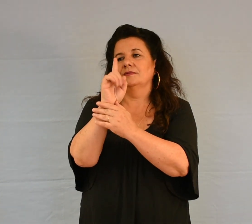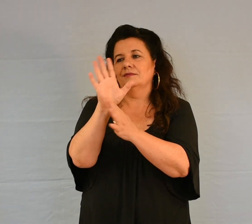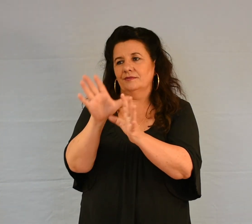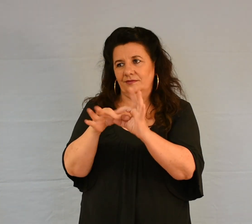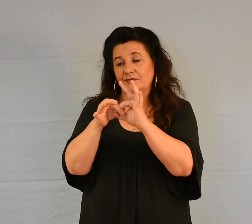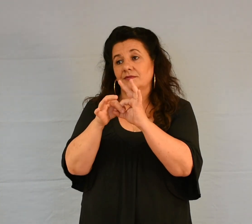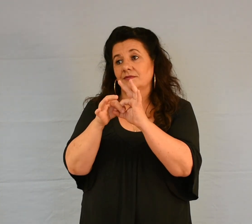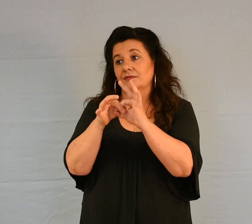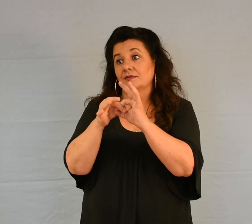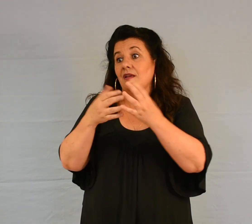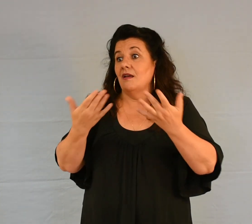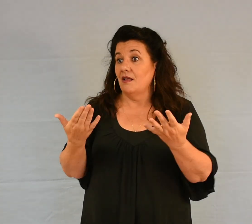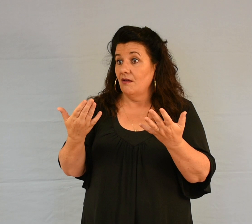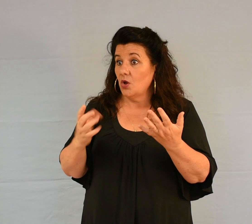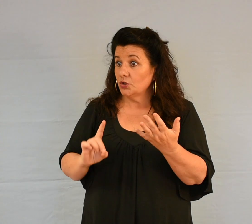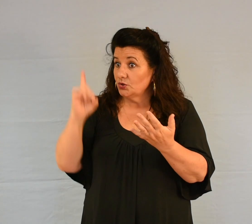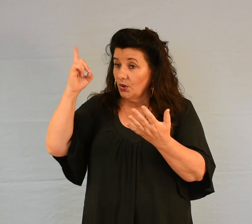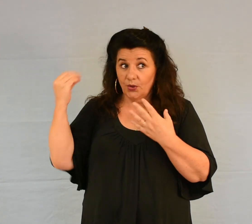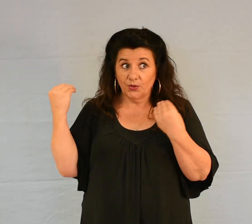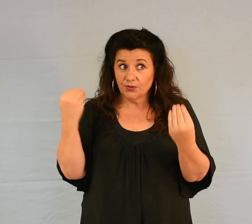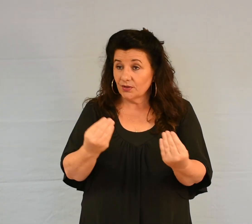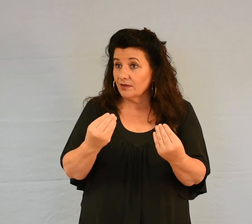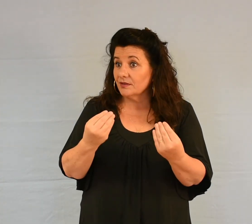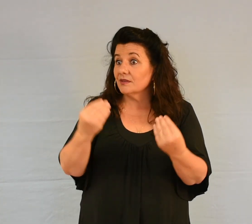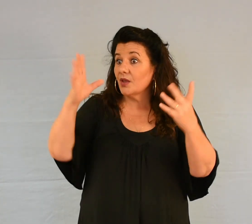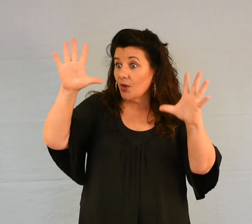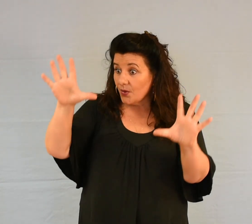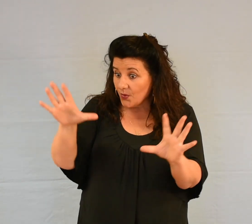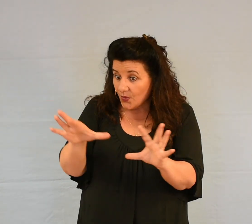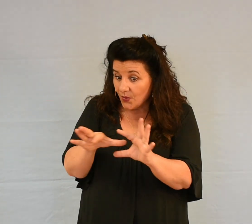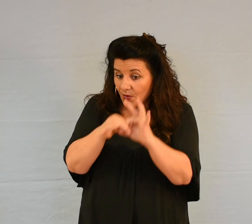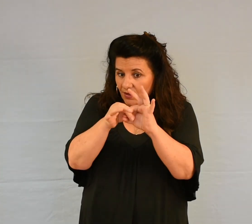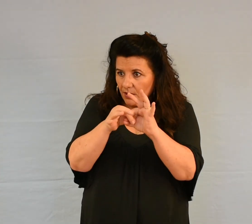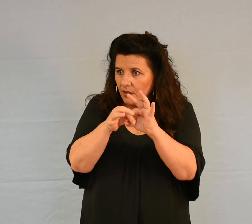Donc, ce que Dieu a uni, que l'homme ne le sépare pas. »